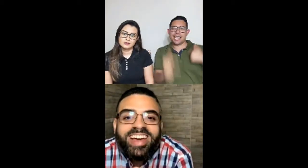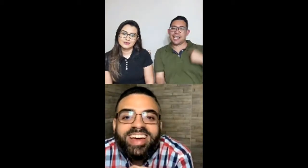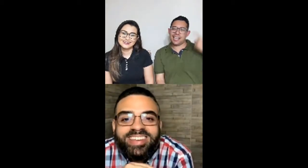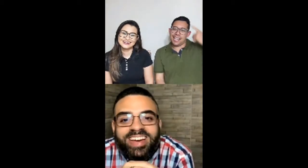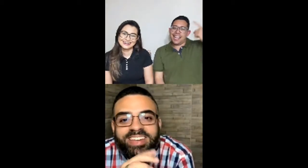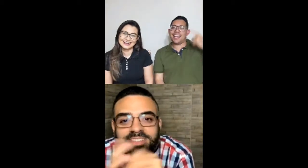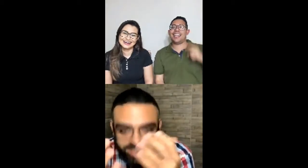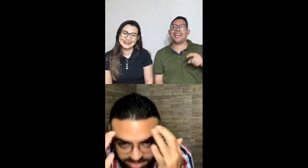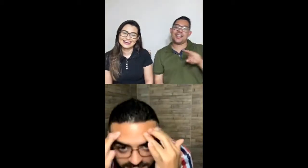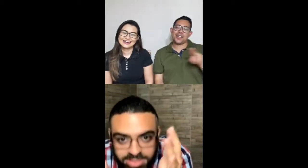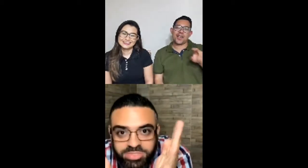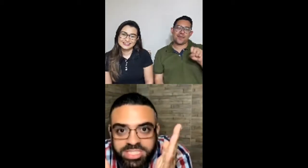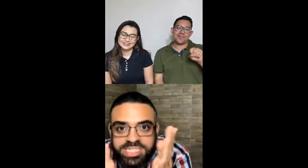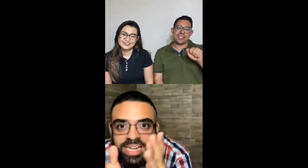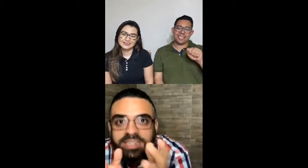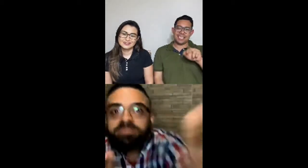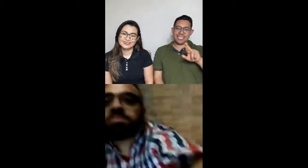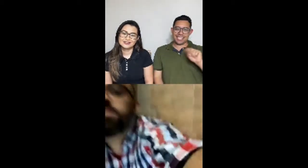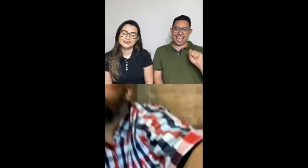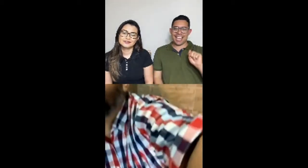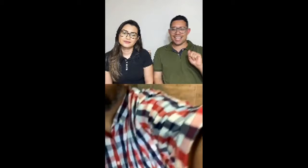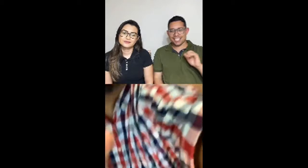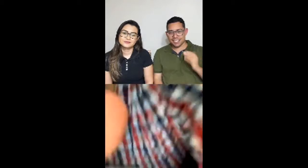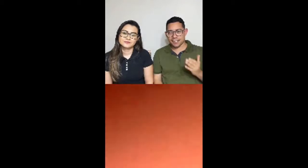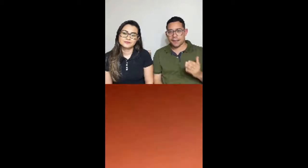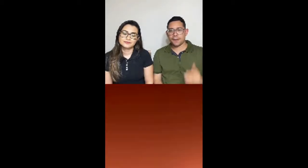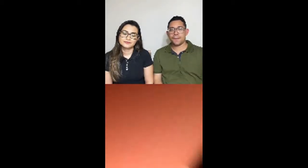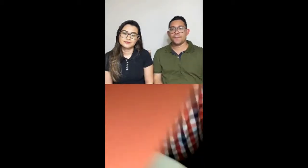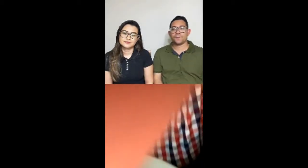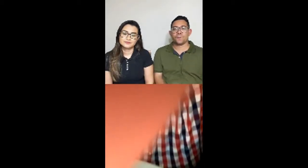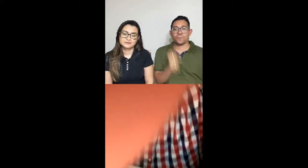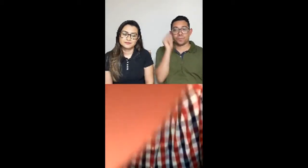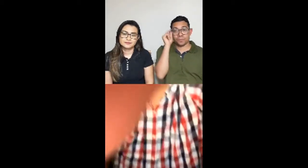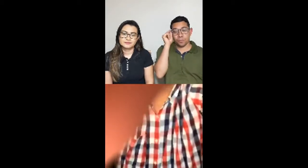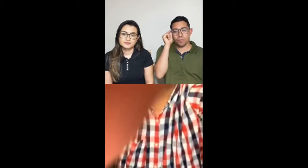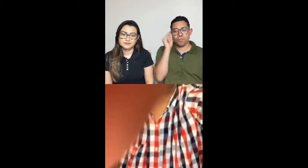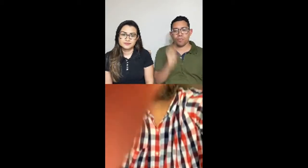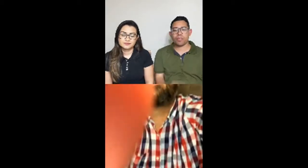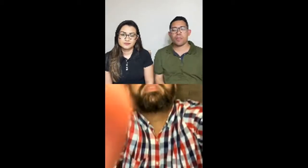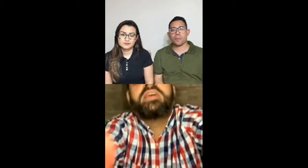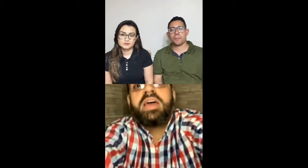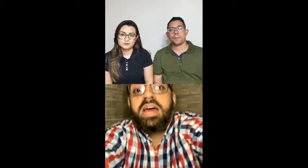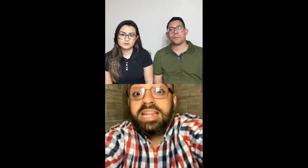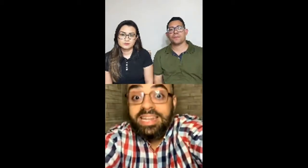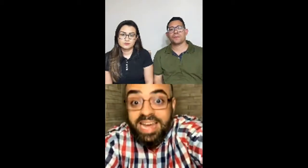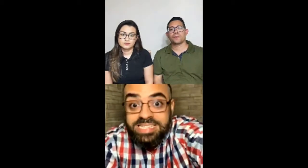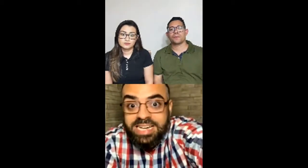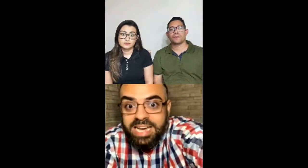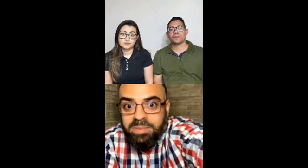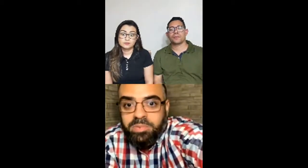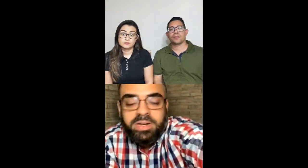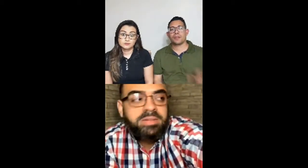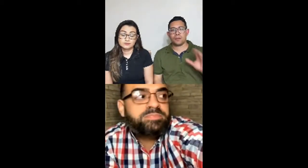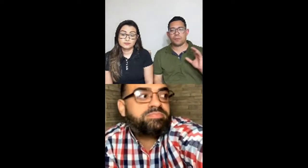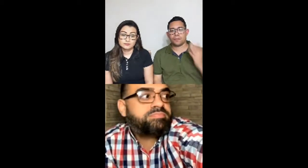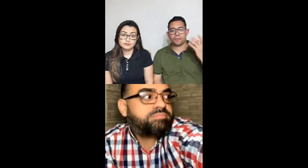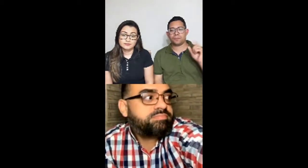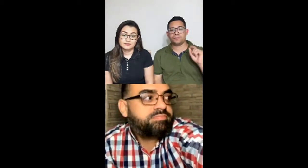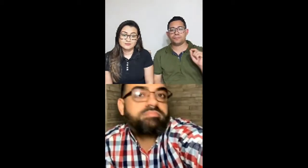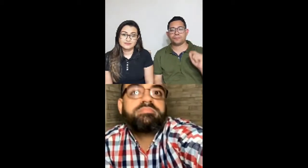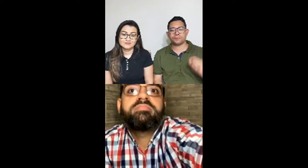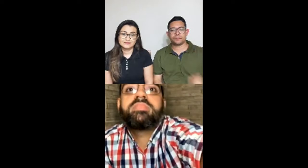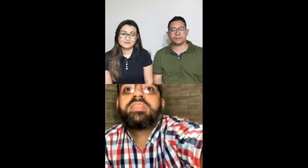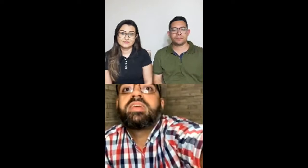nome dela é um nome tailandês muito complicado de falar em português. E aí eu decorei como tia Sara. E aí,